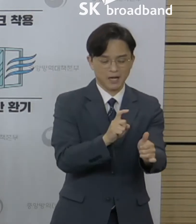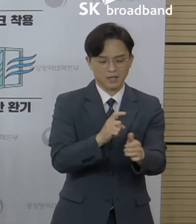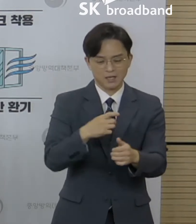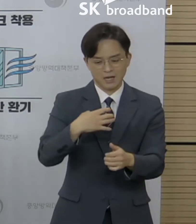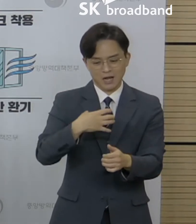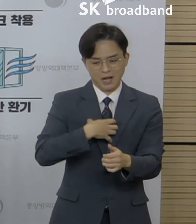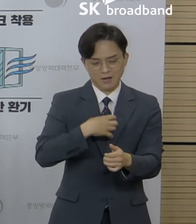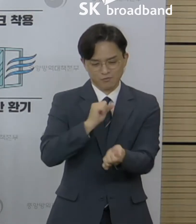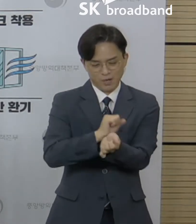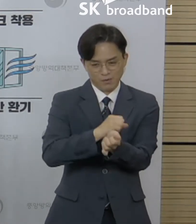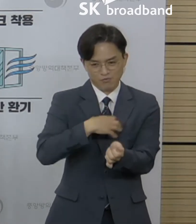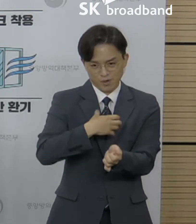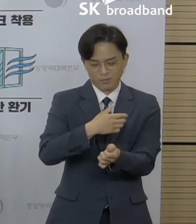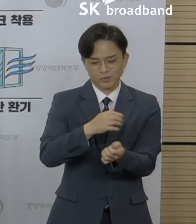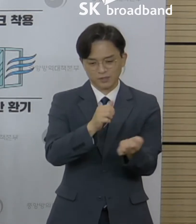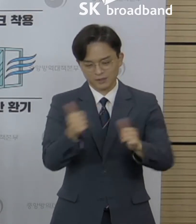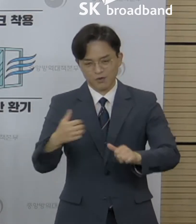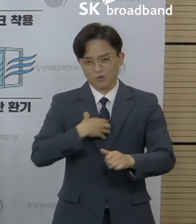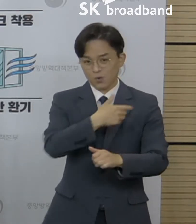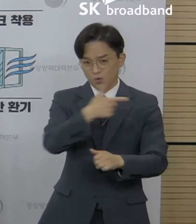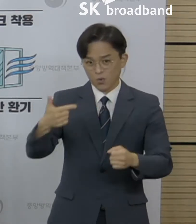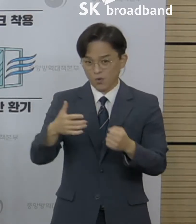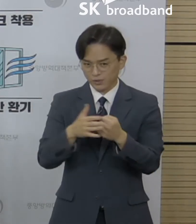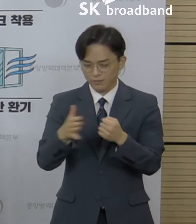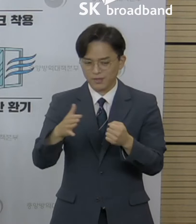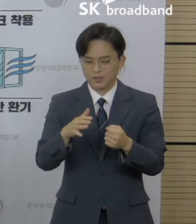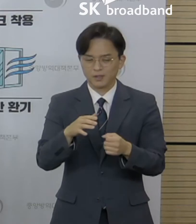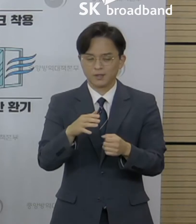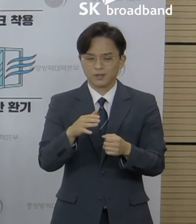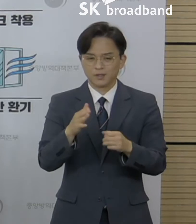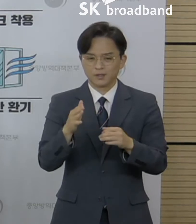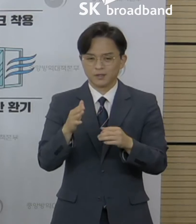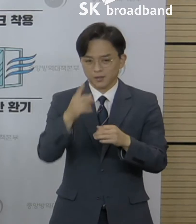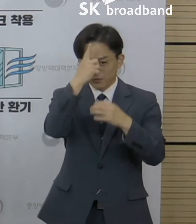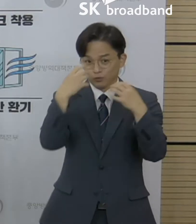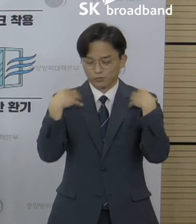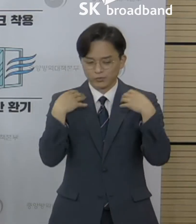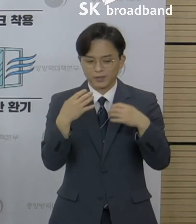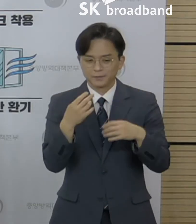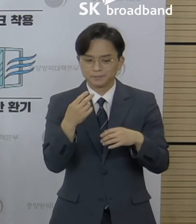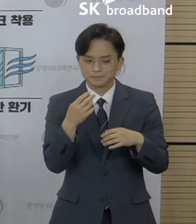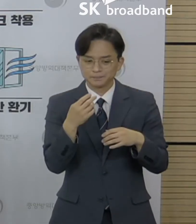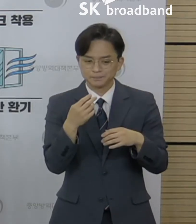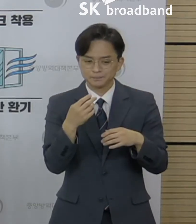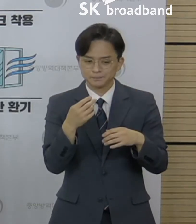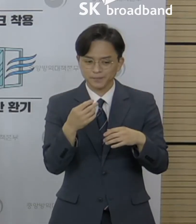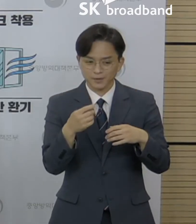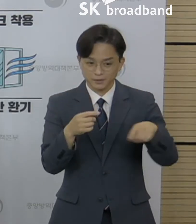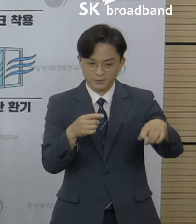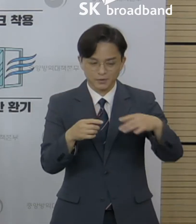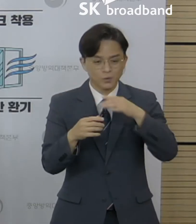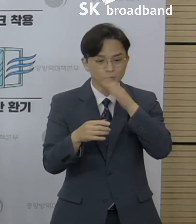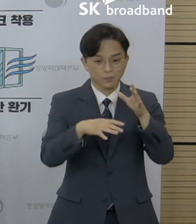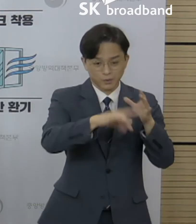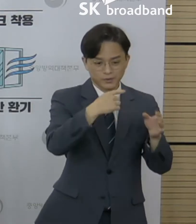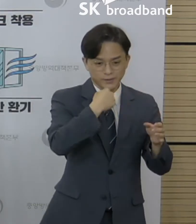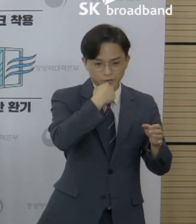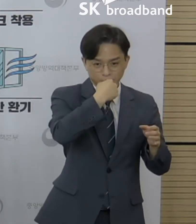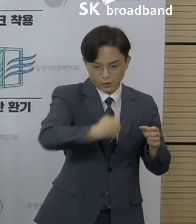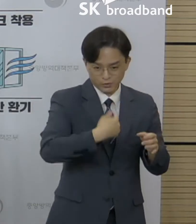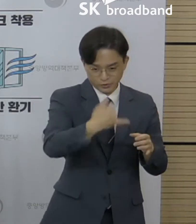또는 지자체의 콜센터 등 전화 예약 후에 접종하실 수 있는 기회를 계속 가지시게